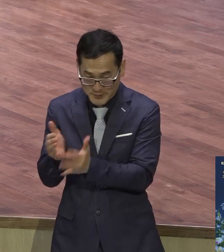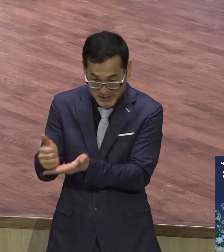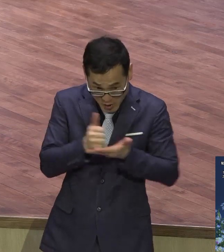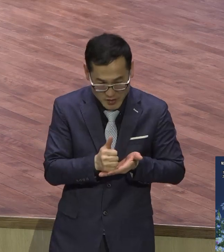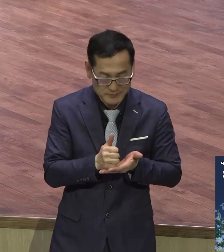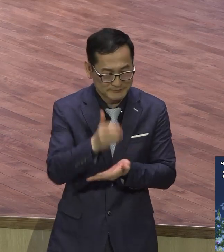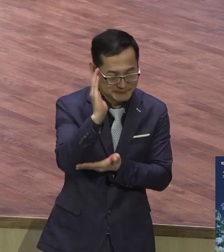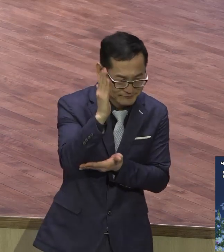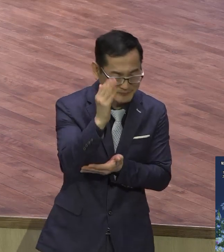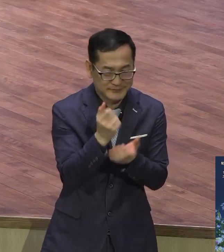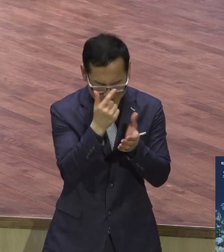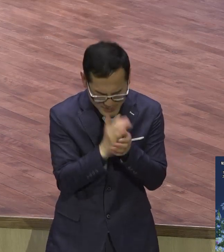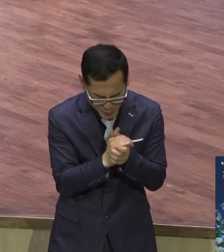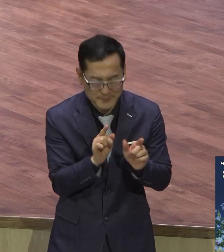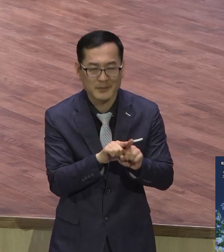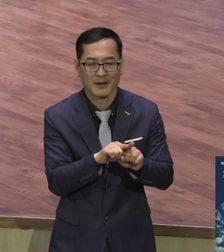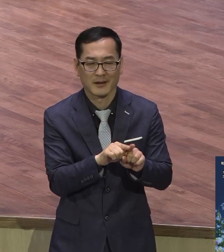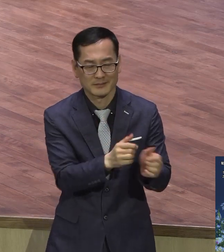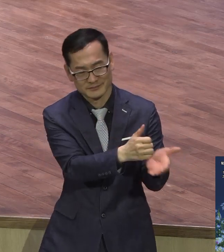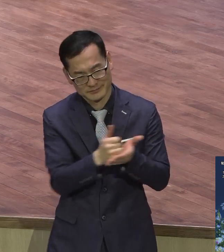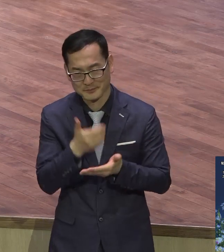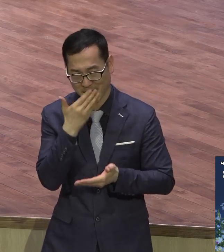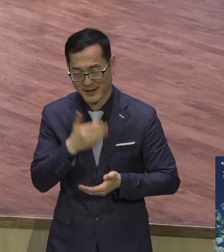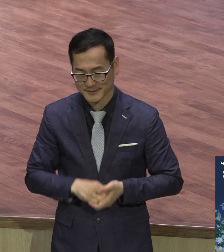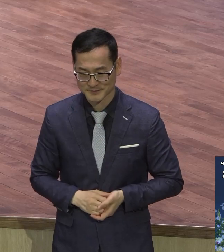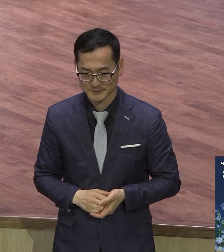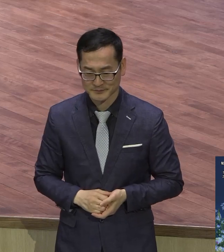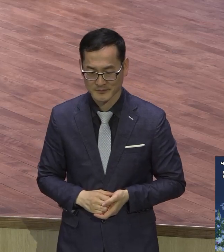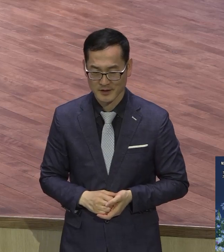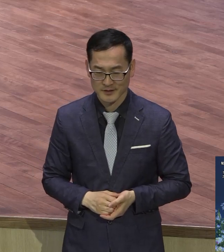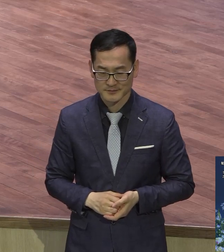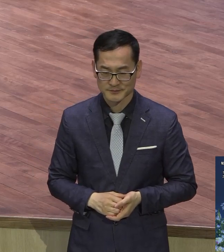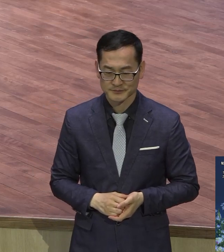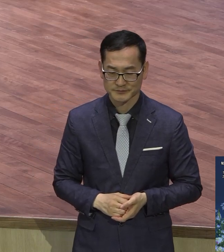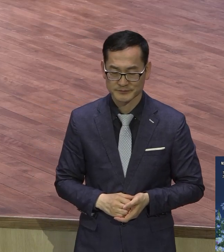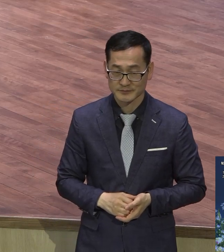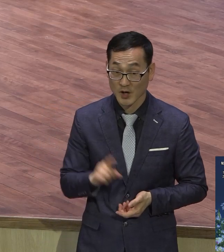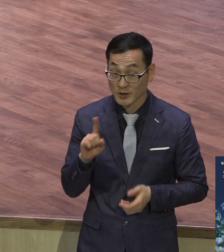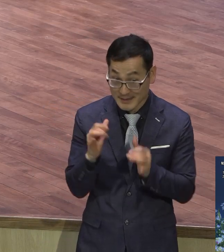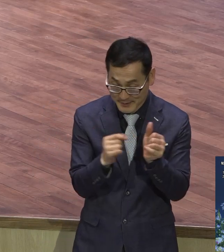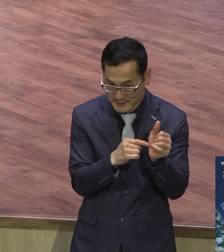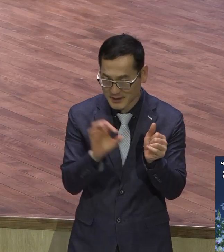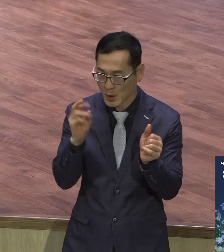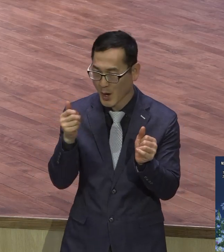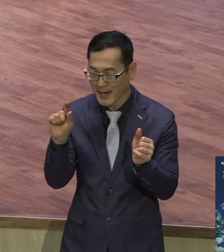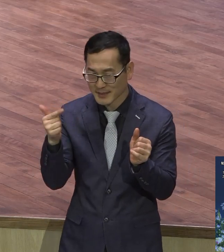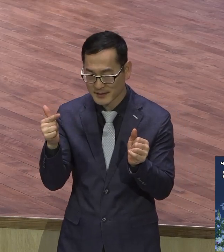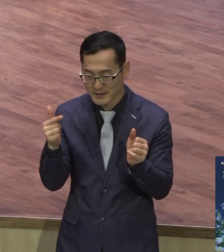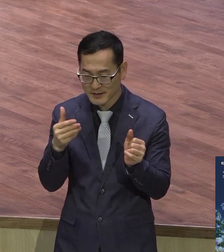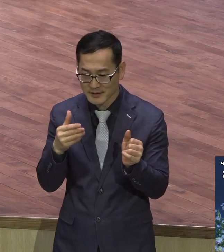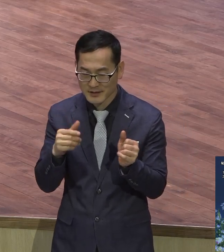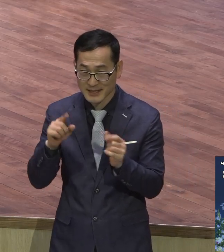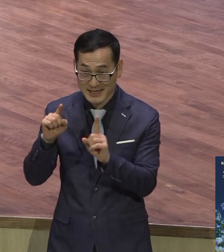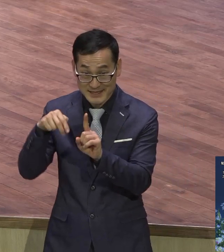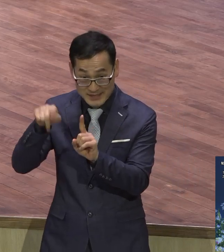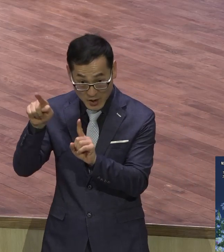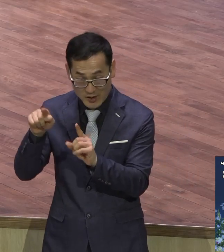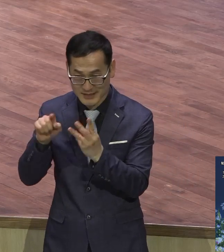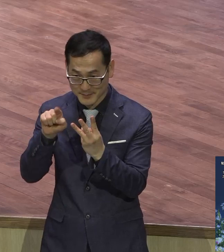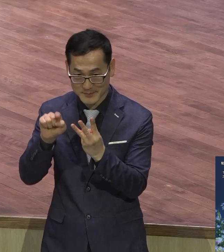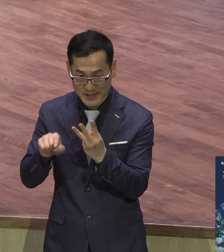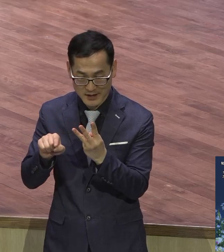로날드 사이드라는 신학자는 요한복음 3장 16절에 체험한 성도들이 요한 1서 3장 16절